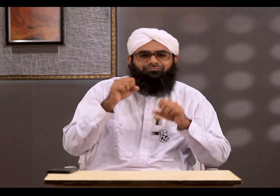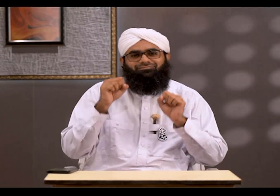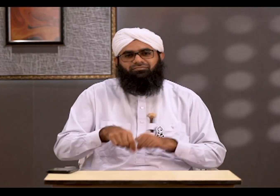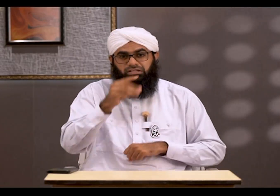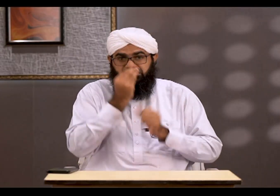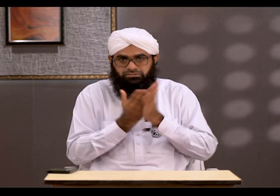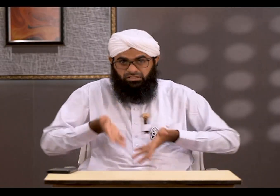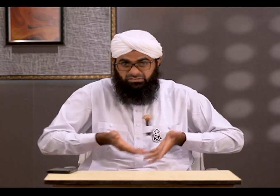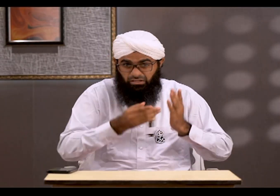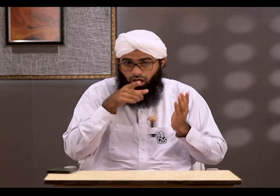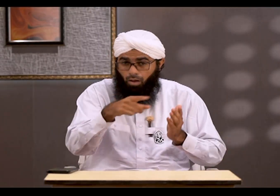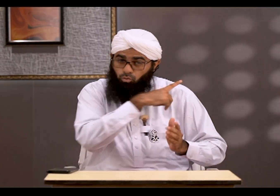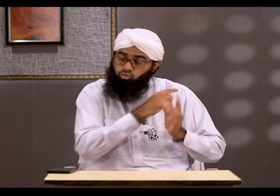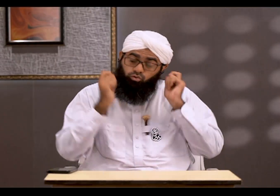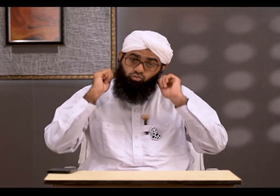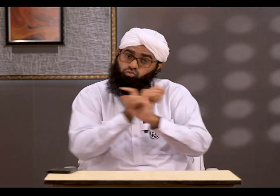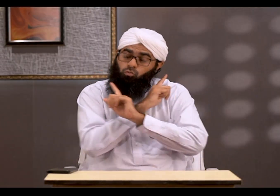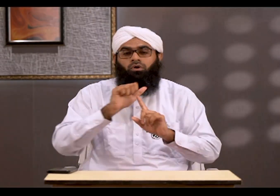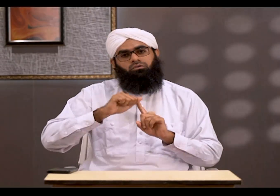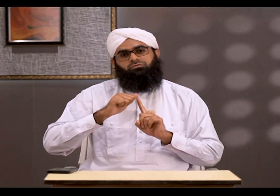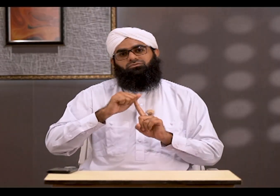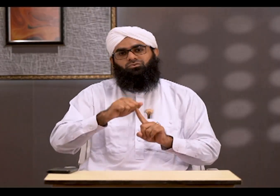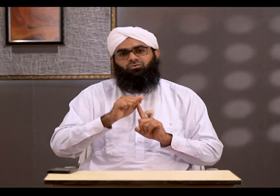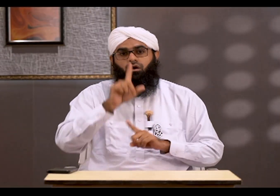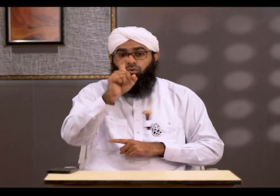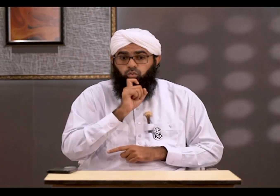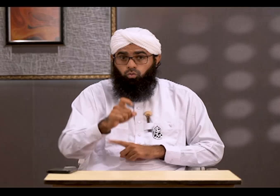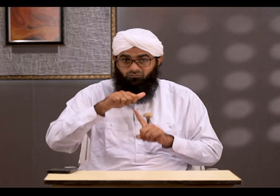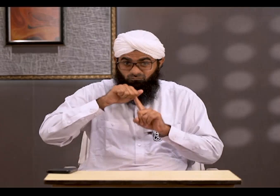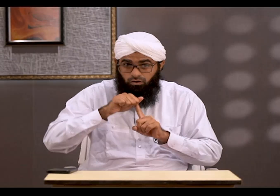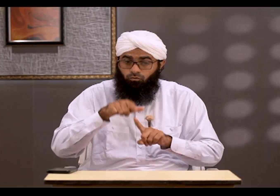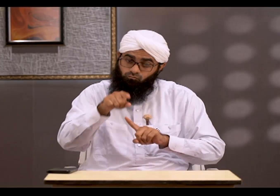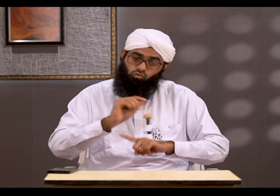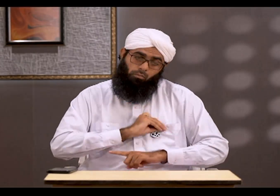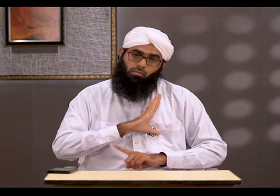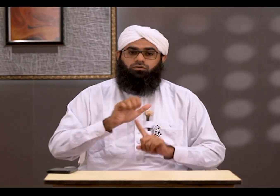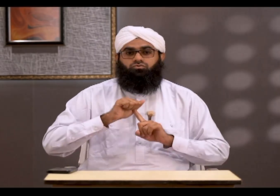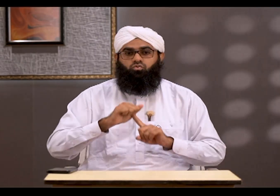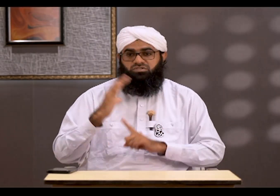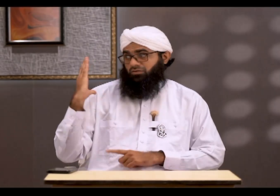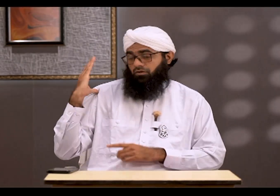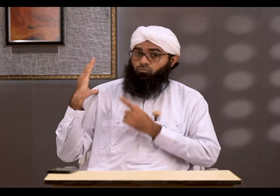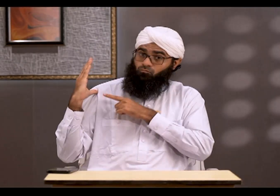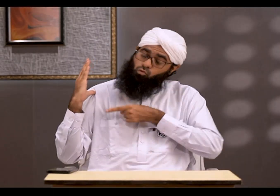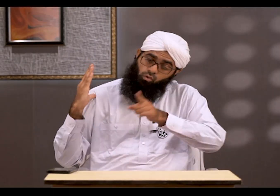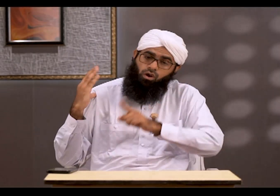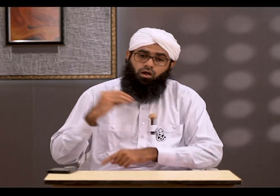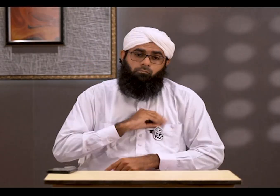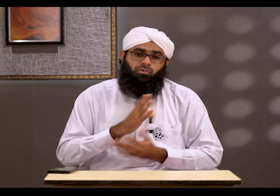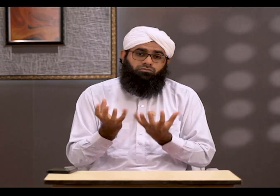اپنے گناہوں سے توبہ کرنی ہوگی، اللہ پاک کے فرائض کو ادا کرنا ہوگا، نیکیوں پر عمل کرنا ہوگا اور اپنی نیکیوں کو خالص